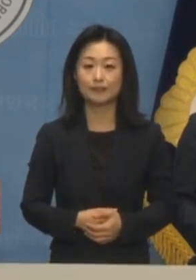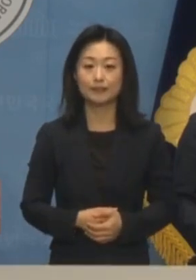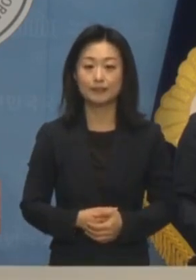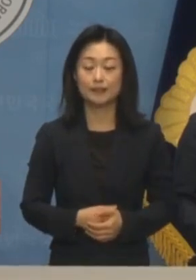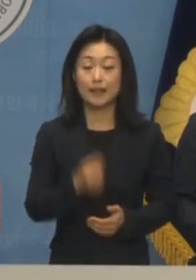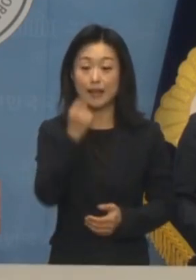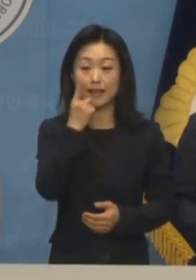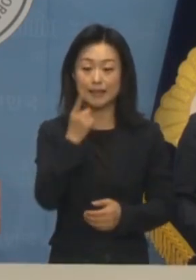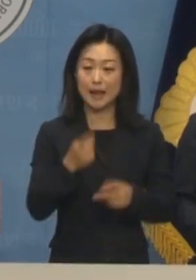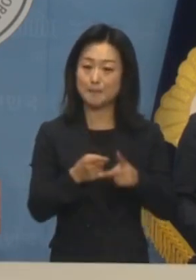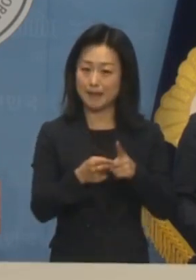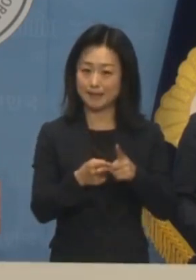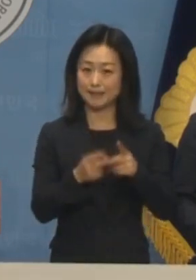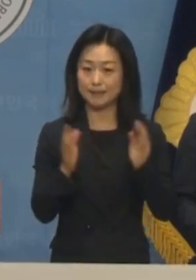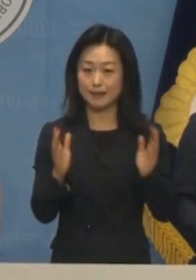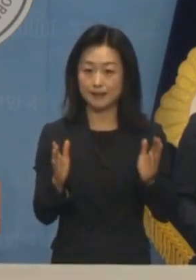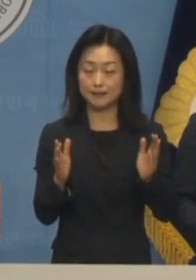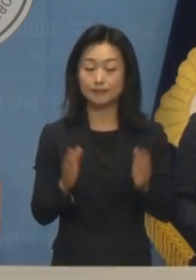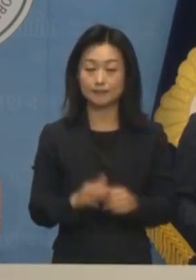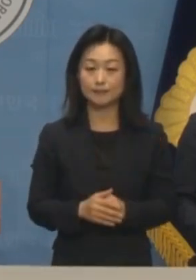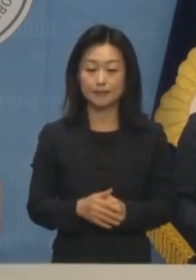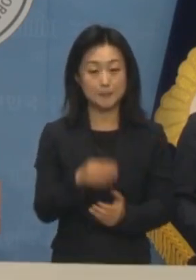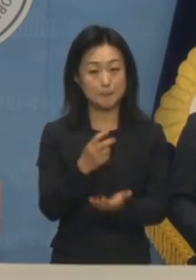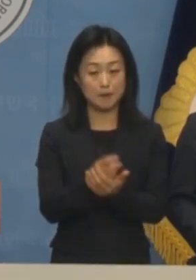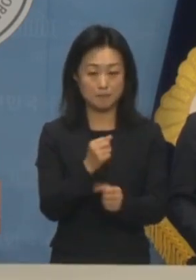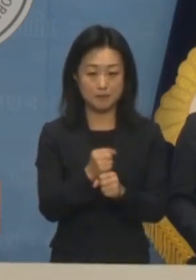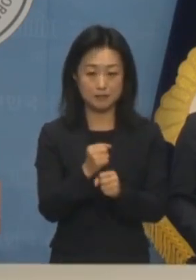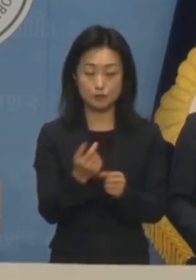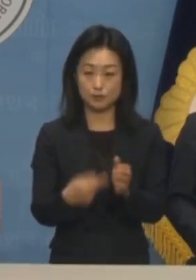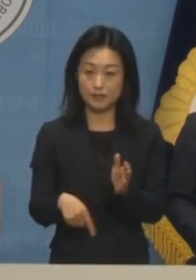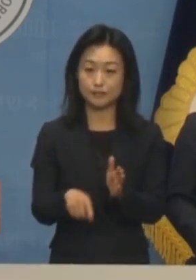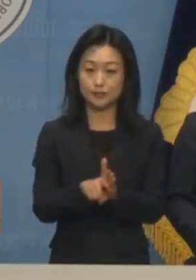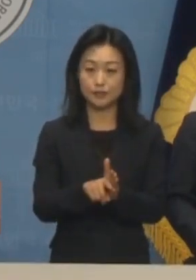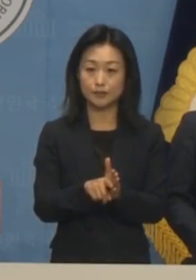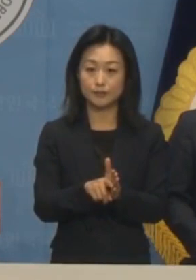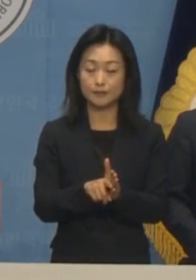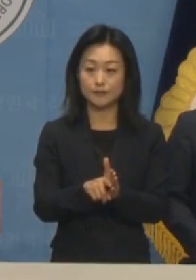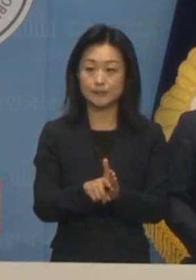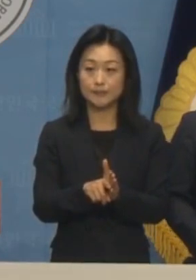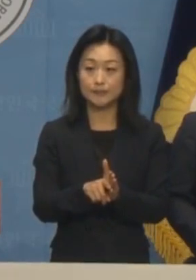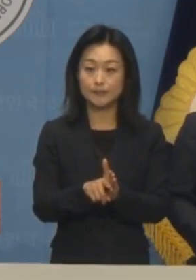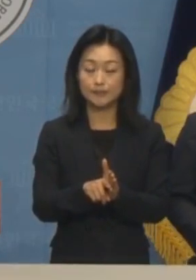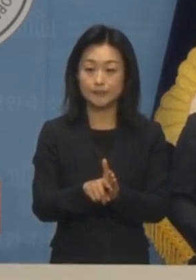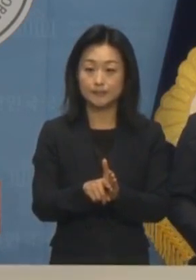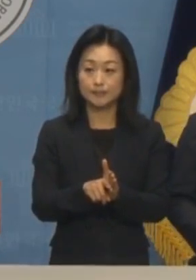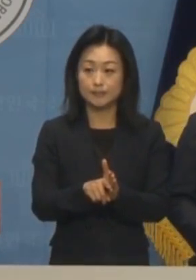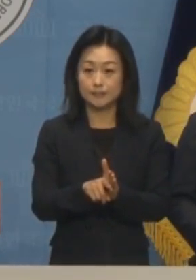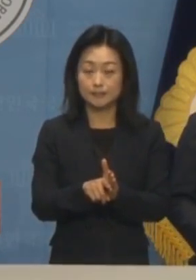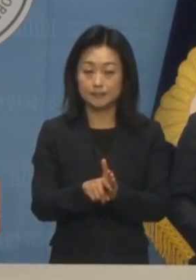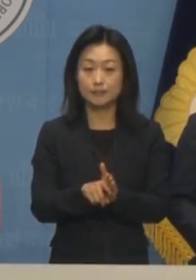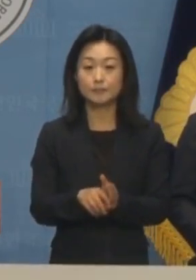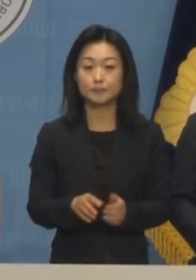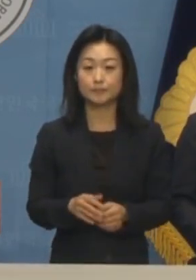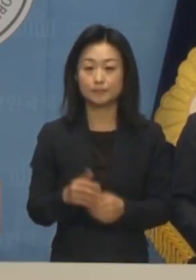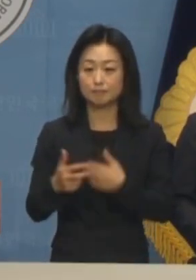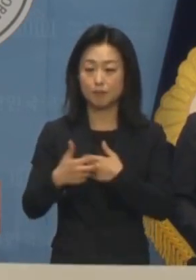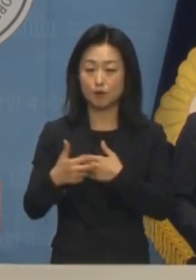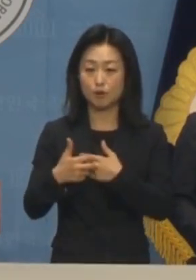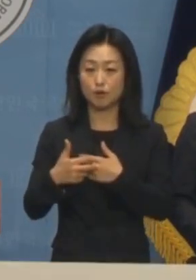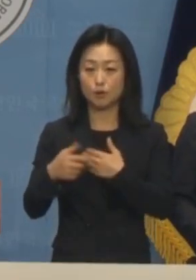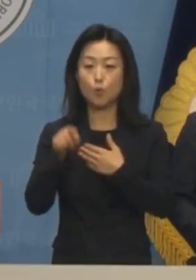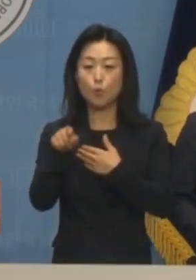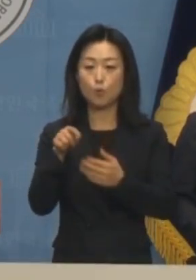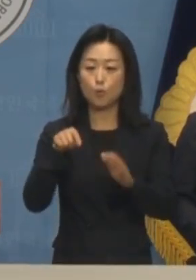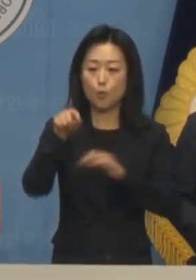지난 한 달 반 동안 이 법을 제정하기 위해서 심내혈관 관련 학회, 외과